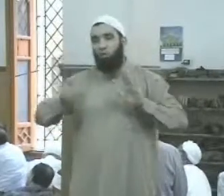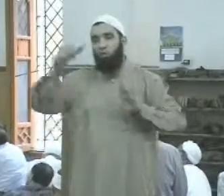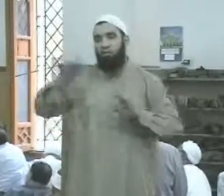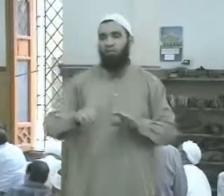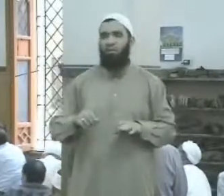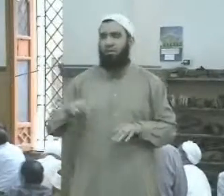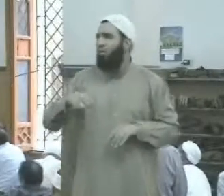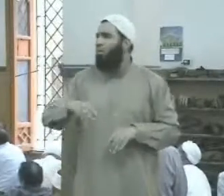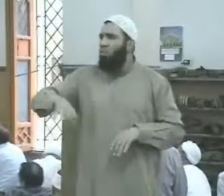الجو حار